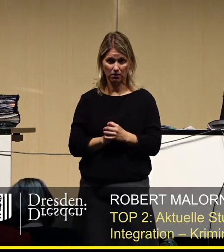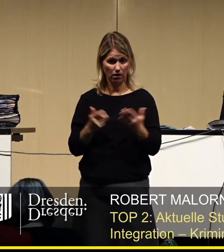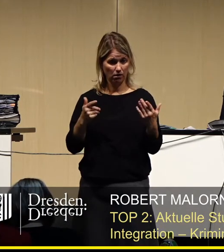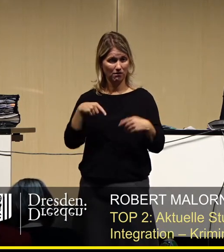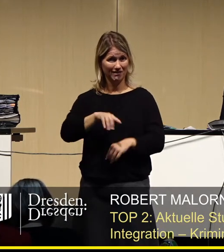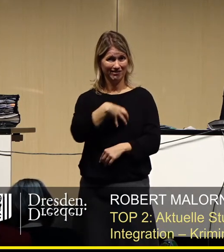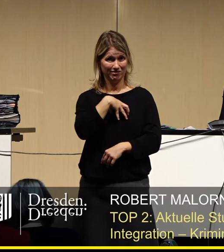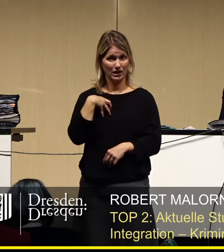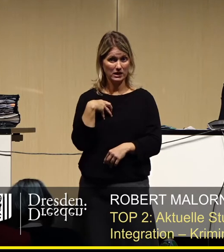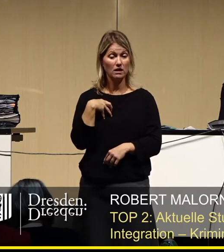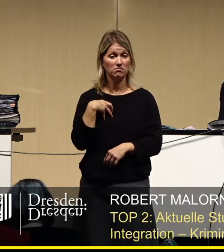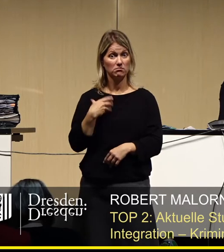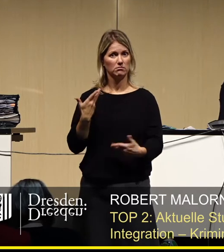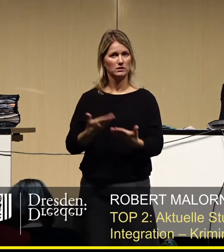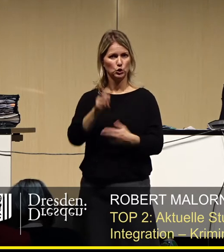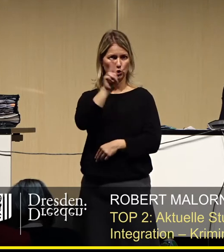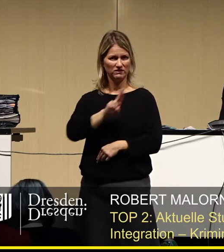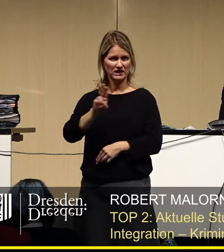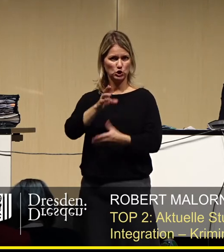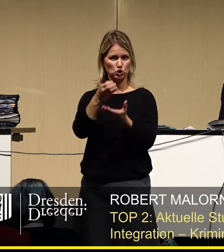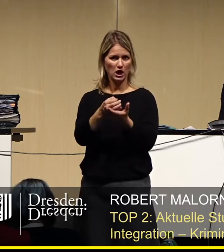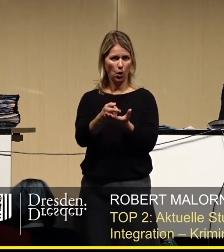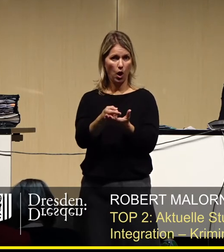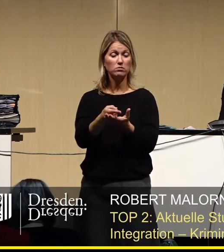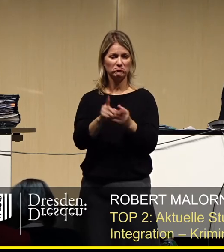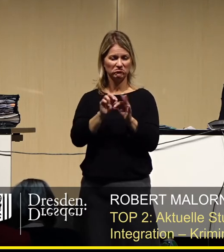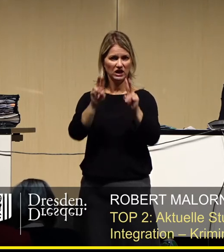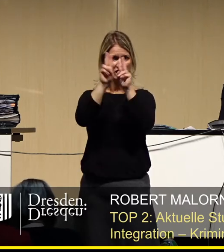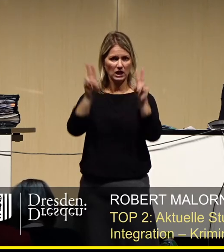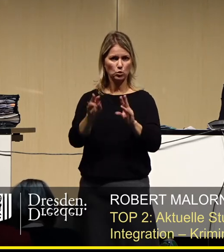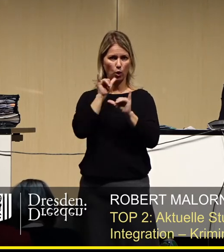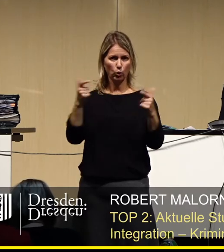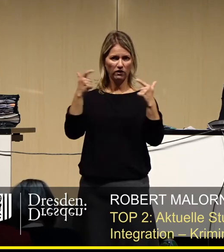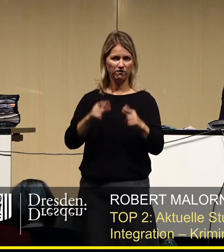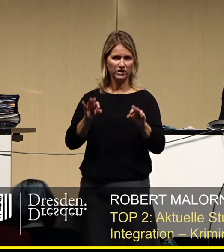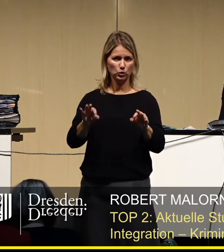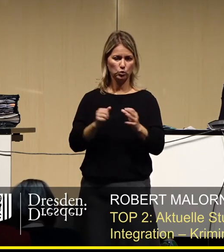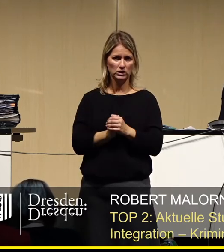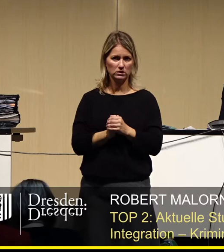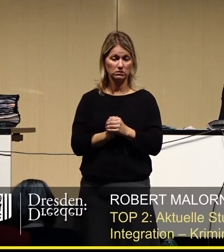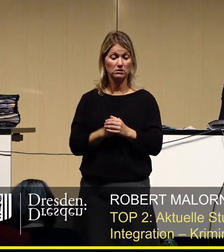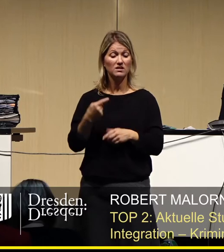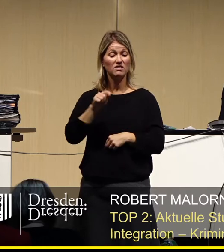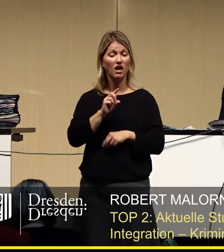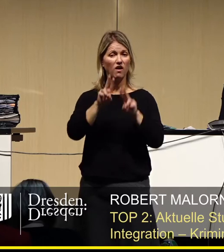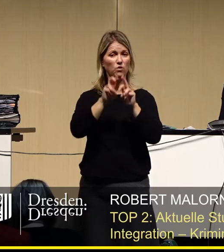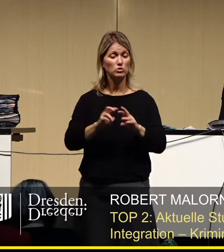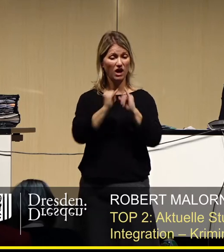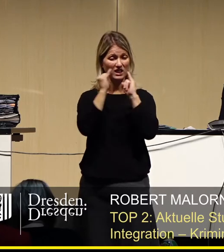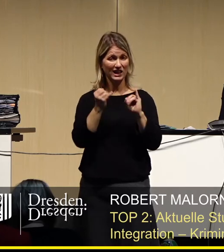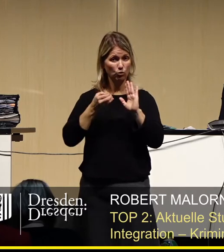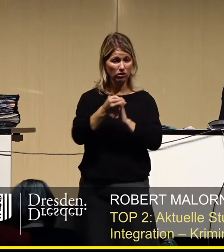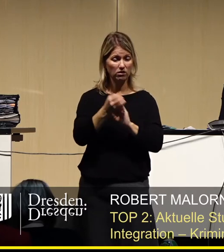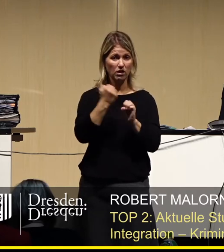Dresden als Universitätsstandort einen sehr hohen und guten internationalen Ruf haben. Wir haben Migrantinnen und Migranten, die in Dresden Forschungseinrichtungen arbeiten, in